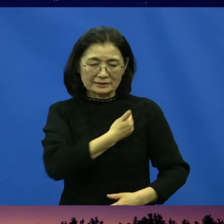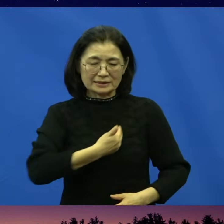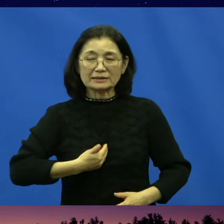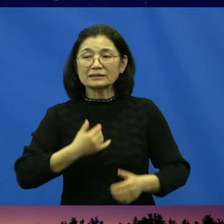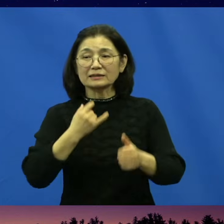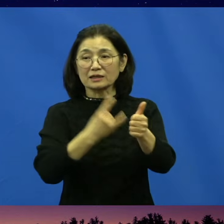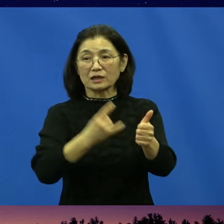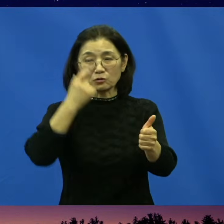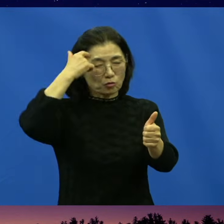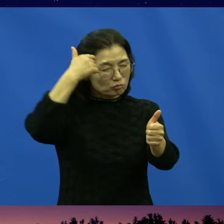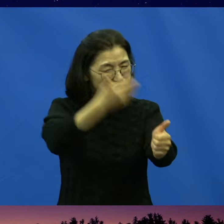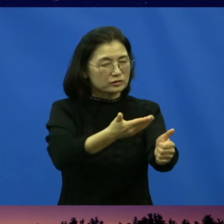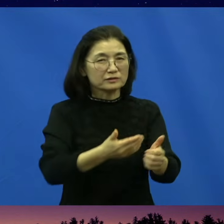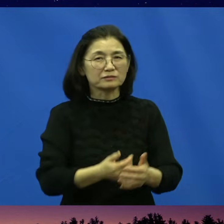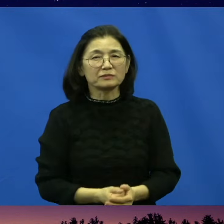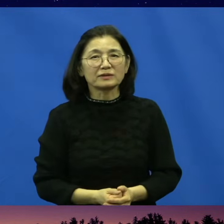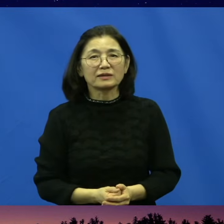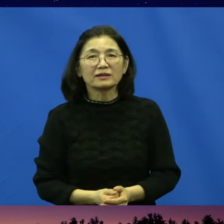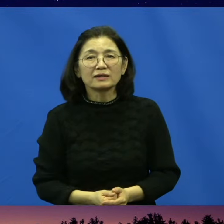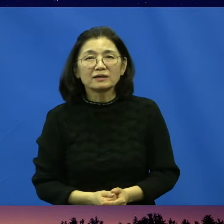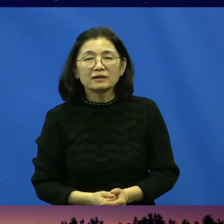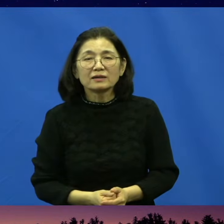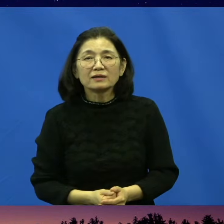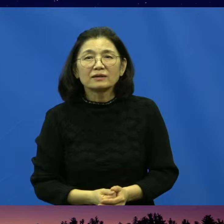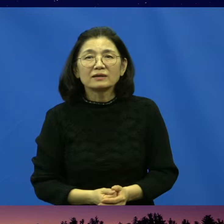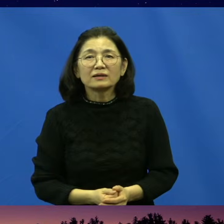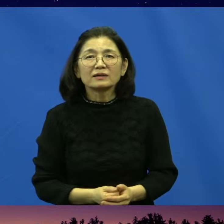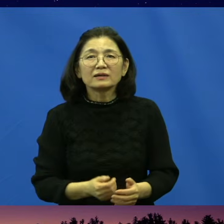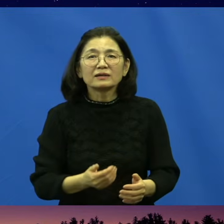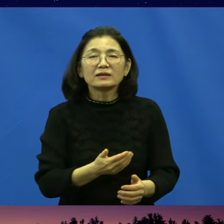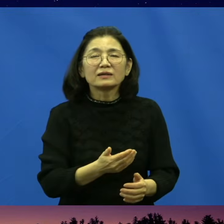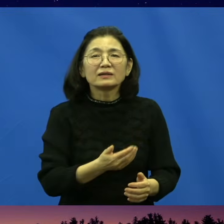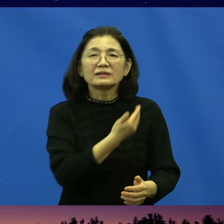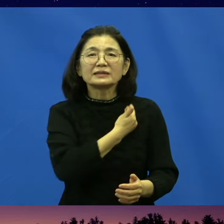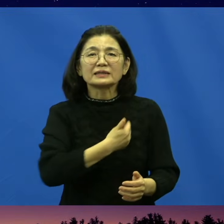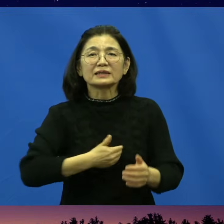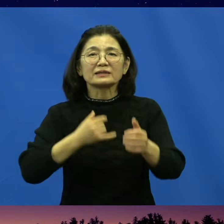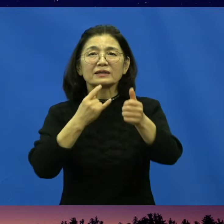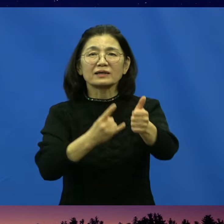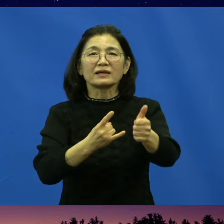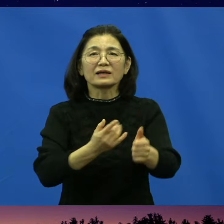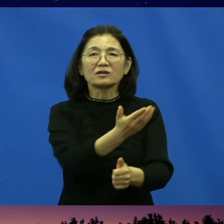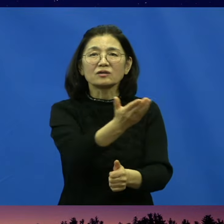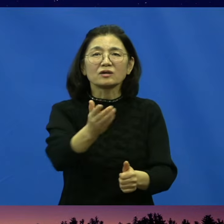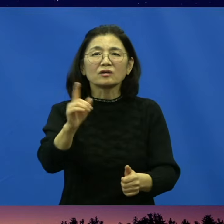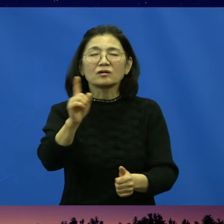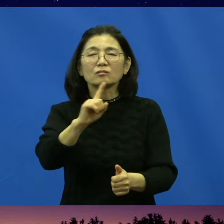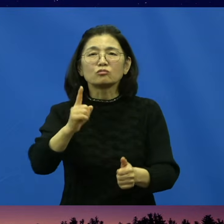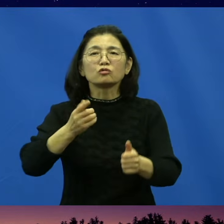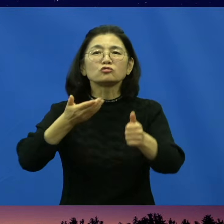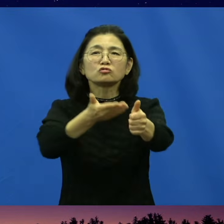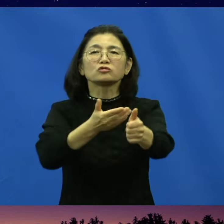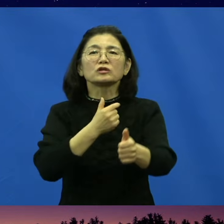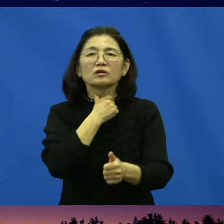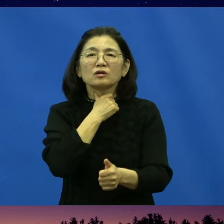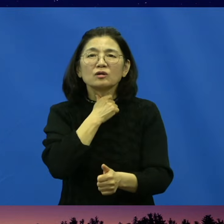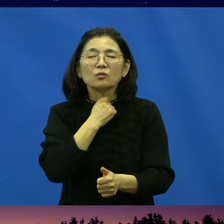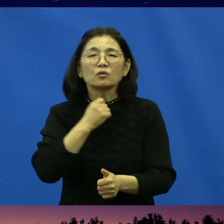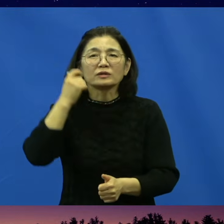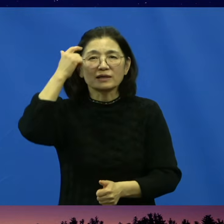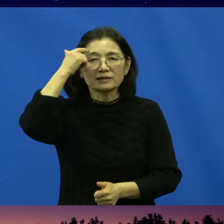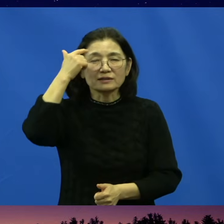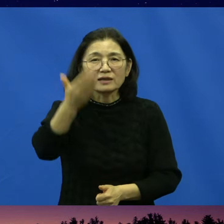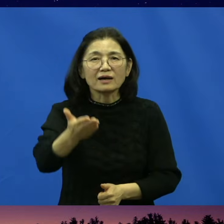10장 36절에 이르시되 너희에게 무엇을 하여 주기를 원하느냐? 그때에 제자들이